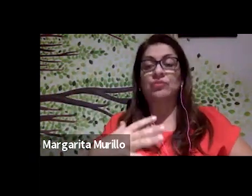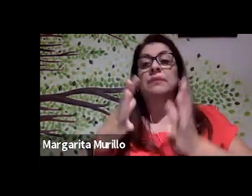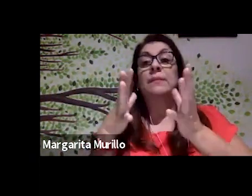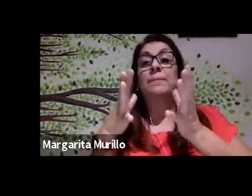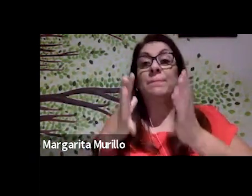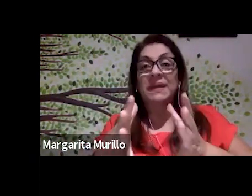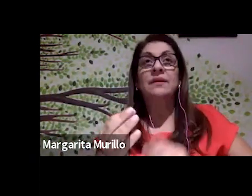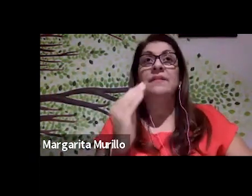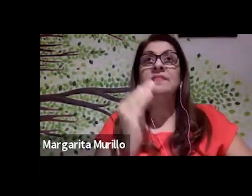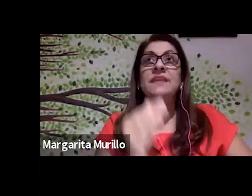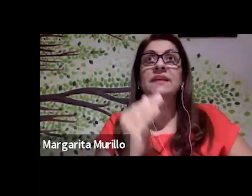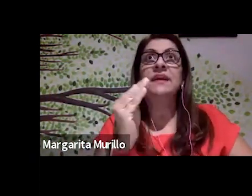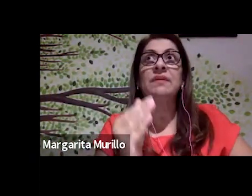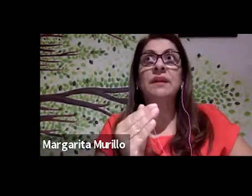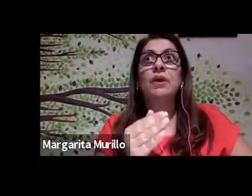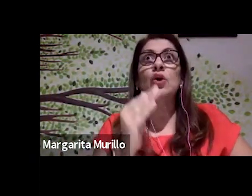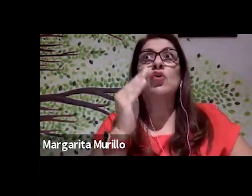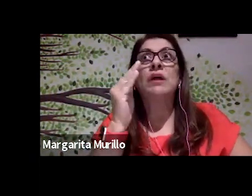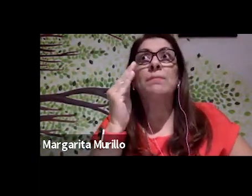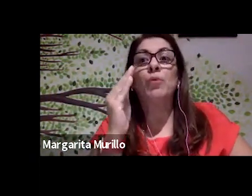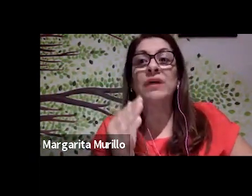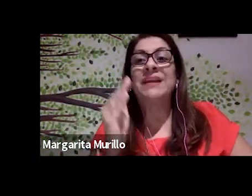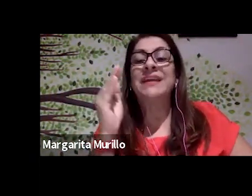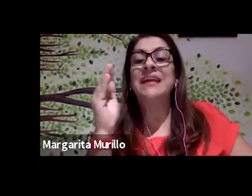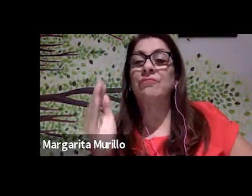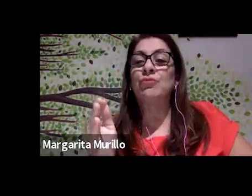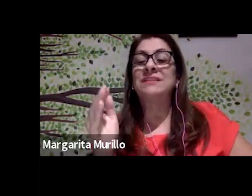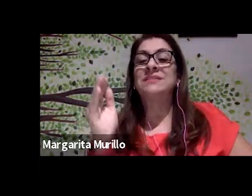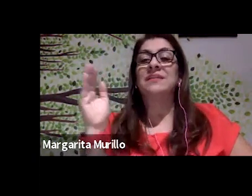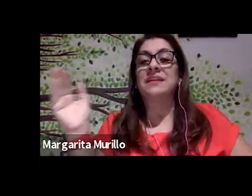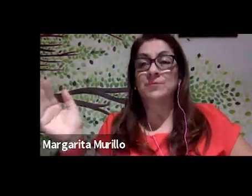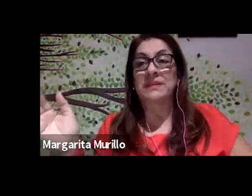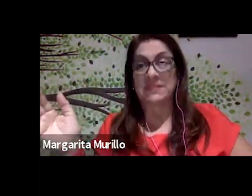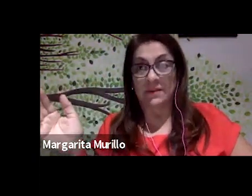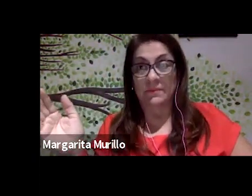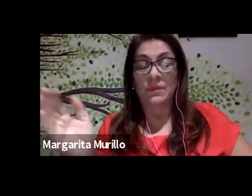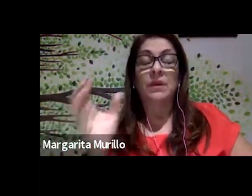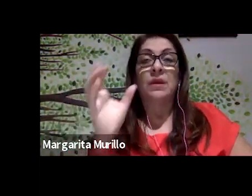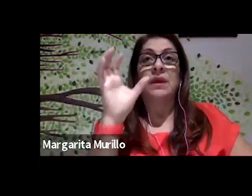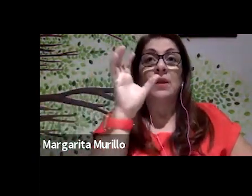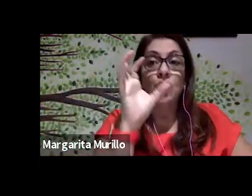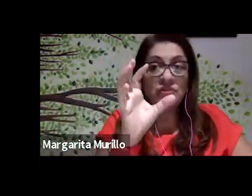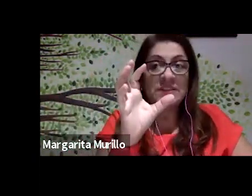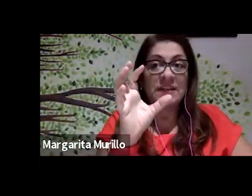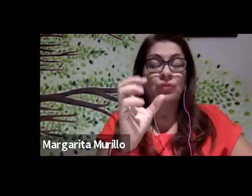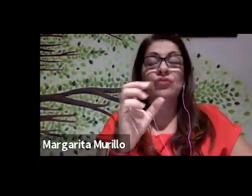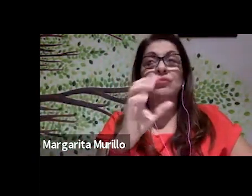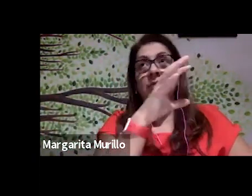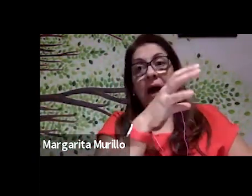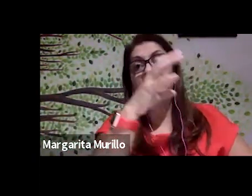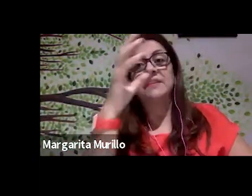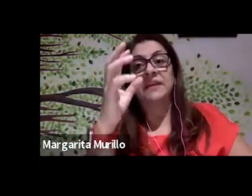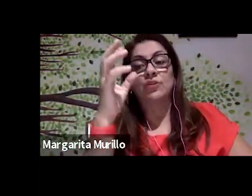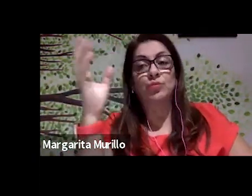pechos el pene tienen que ver con el poder y la fuerza de la especie los traseros